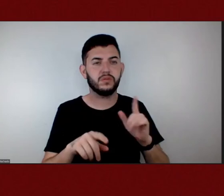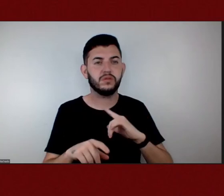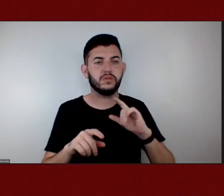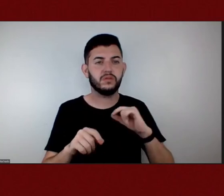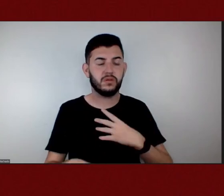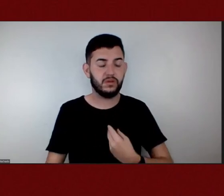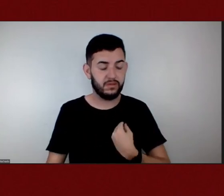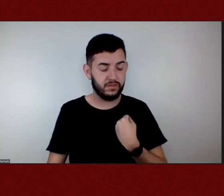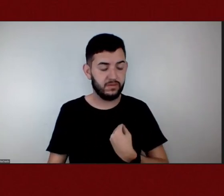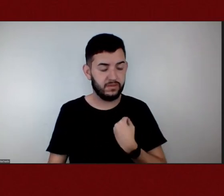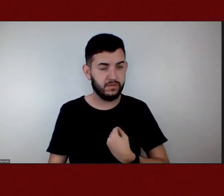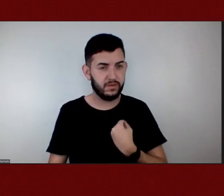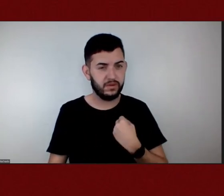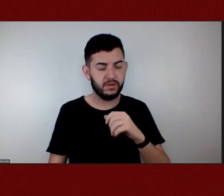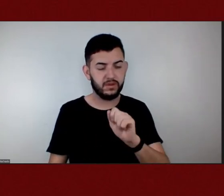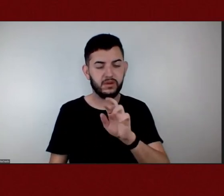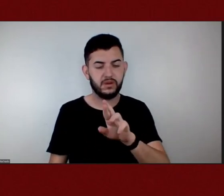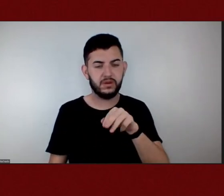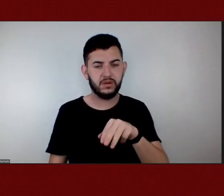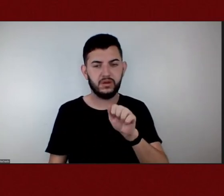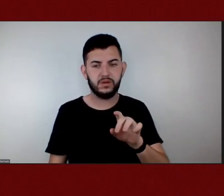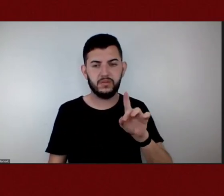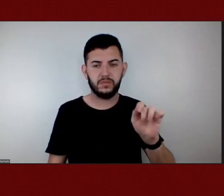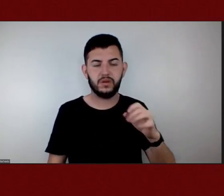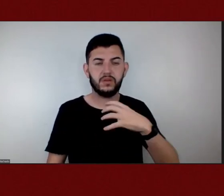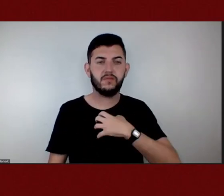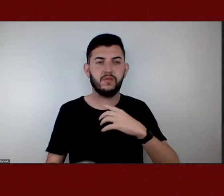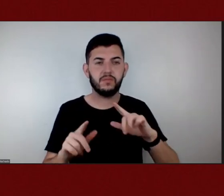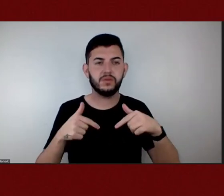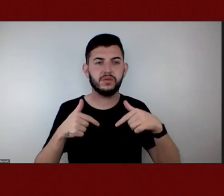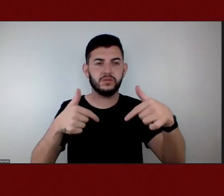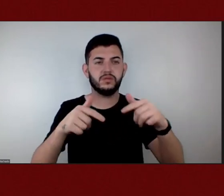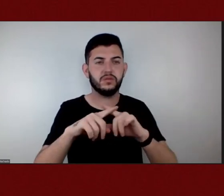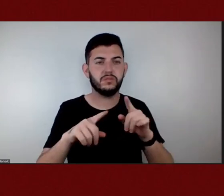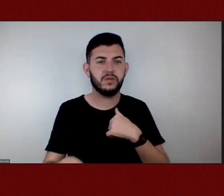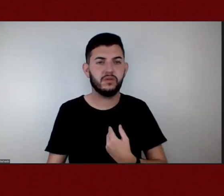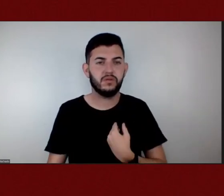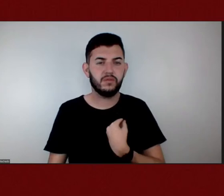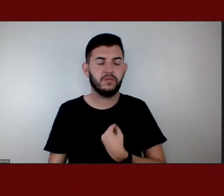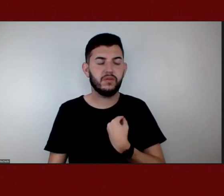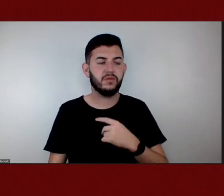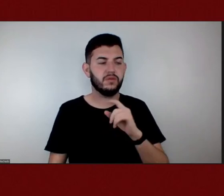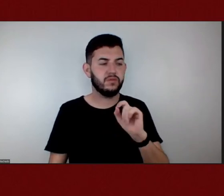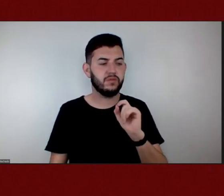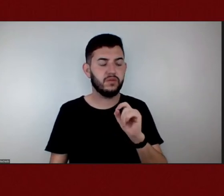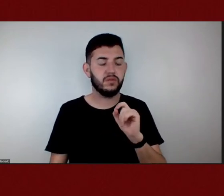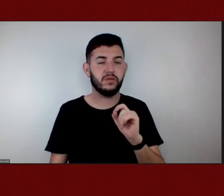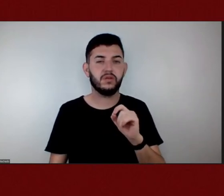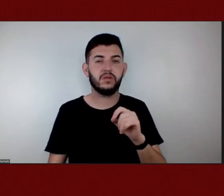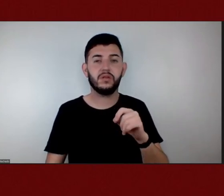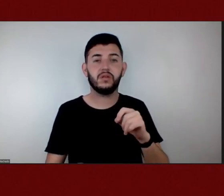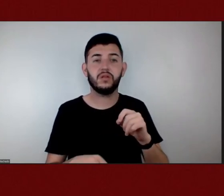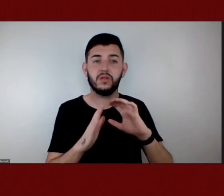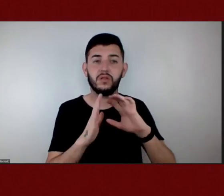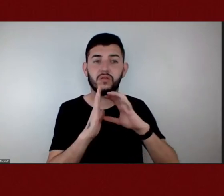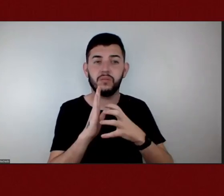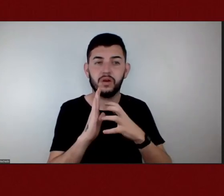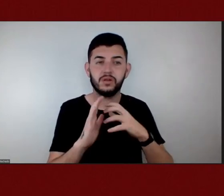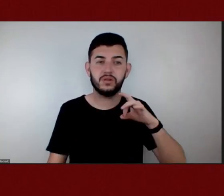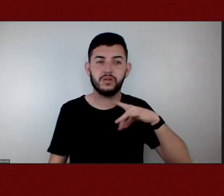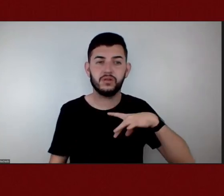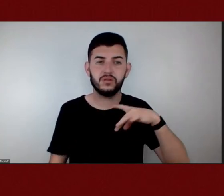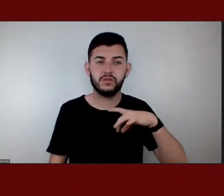anos seguintes, participei, depois de ter saído do Partido Comunista Chileno, naqueles partidos de